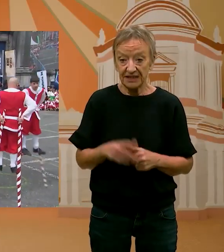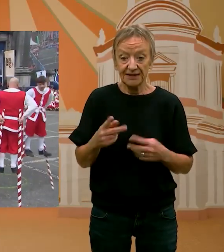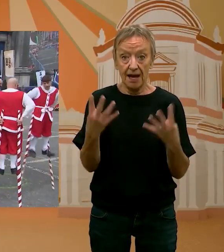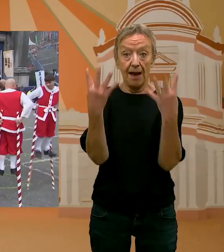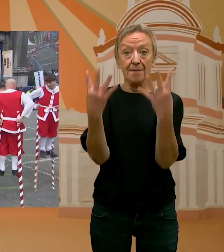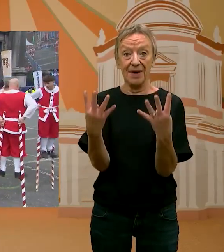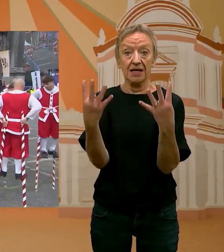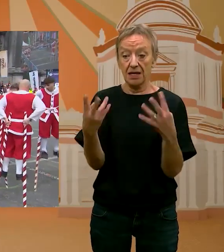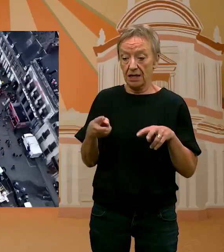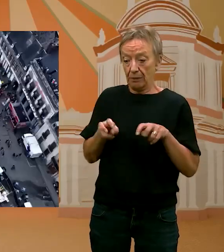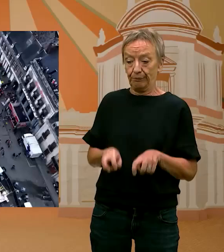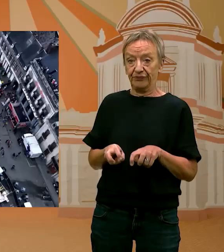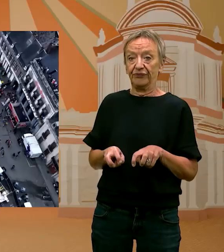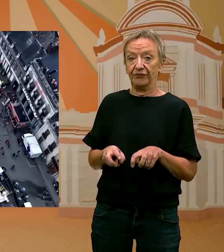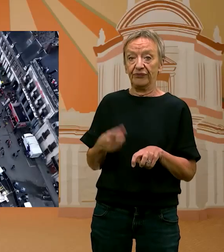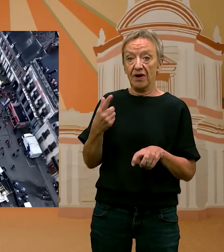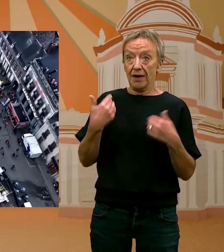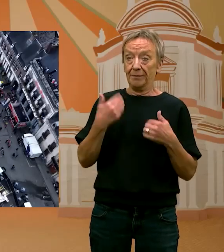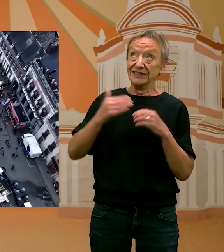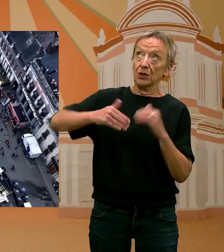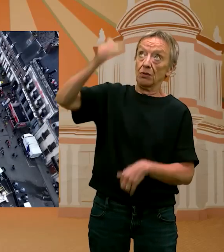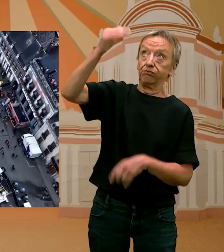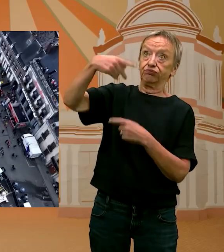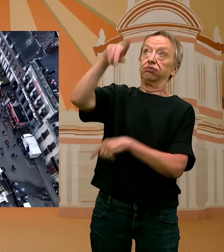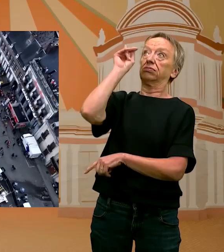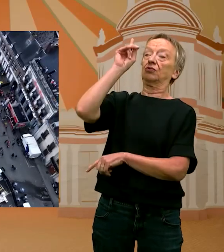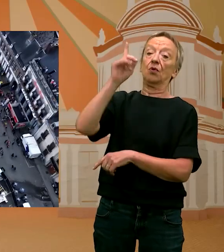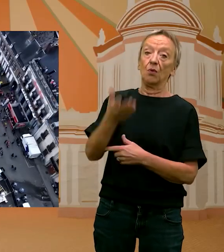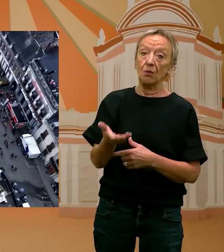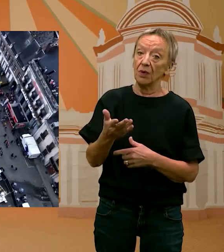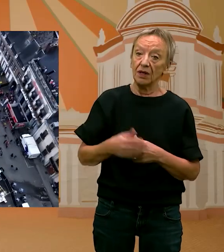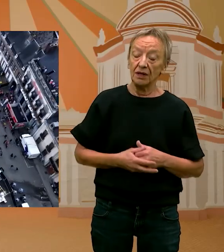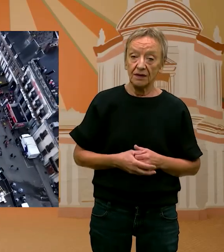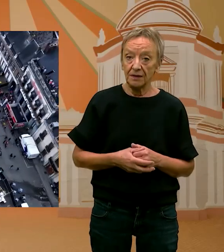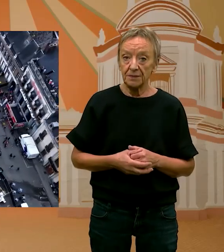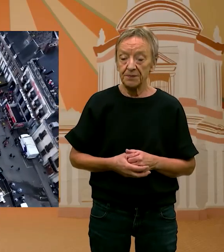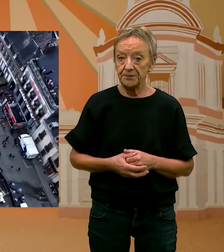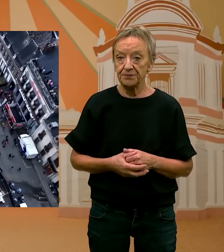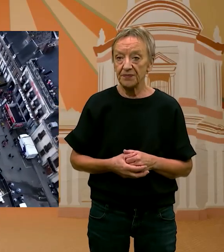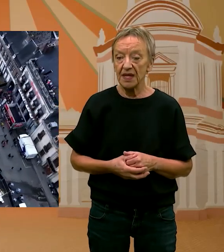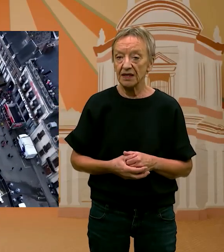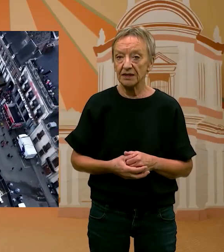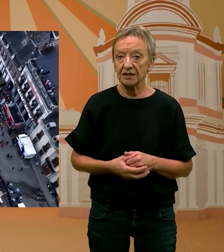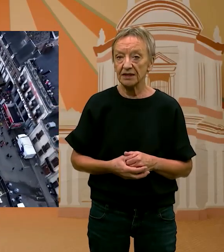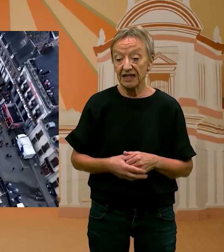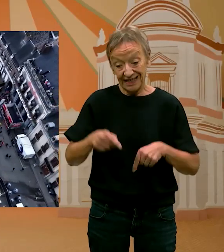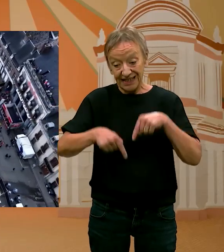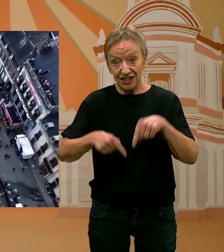de 2 mètres devant soi qui risque de tomber dessus, c'est assez impressionnant pour le public également. Hein. L'échasse fait quand même 2,2 m et le patin est à